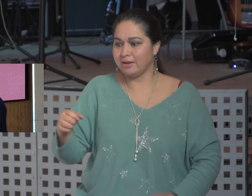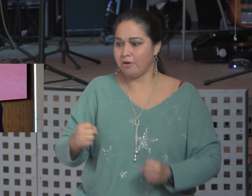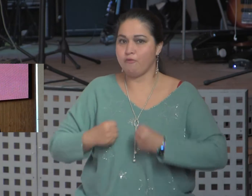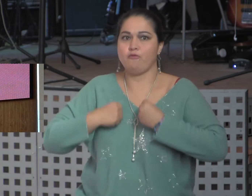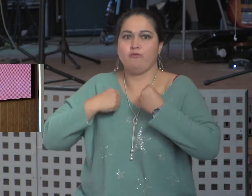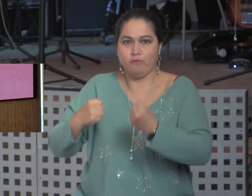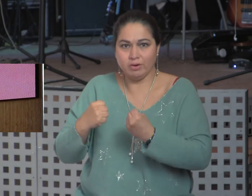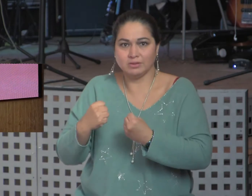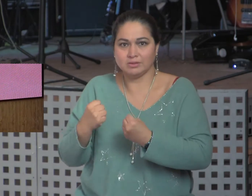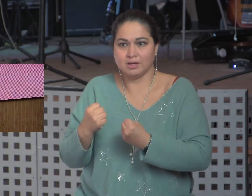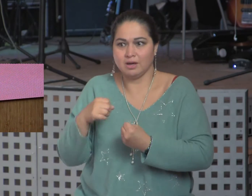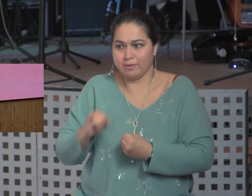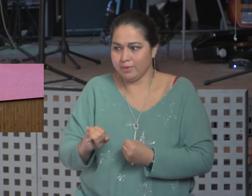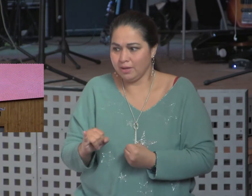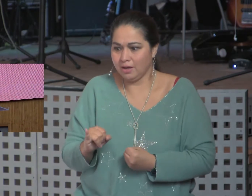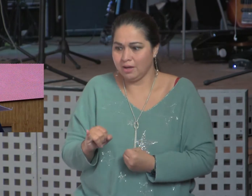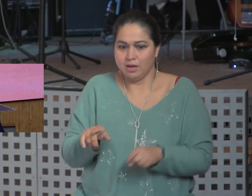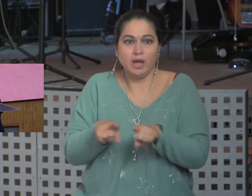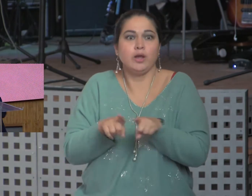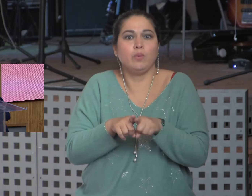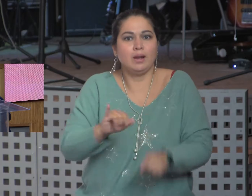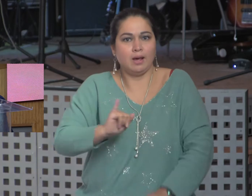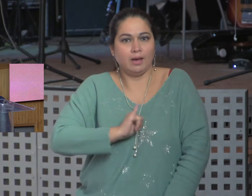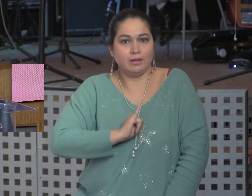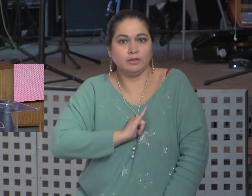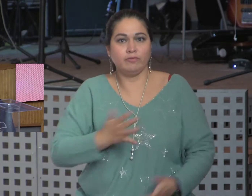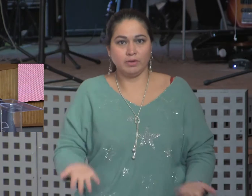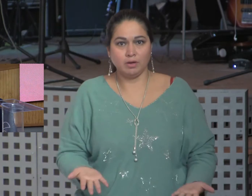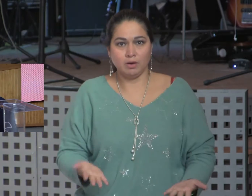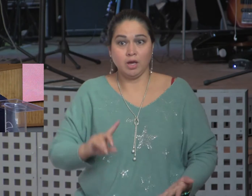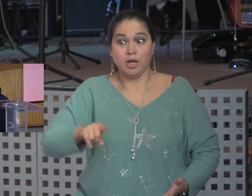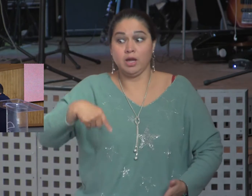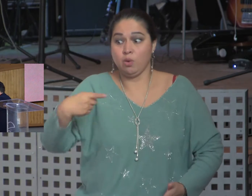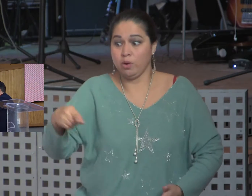eran, con lo que se identificaban, fue